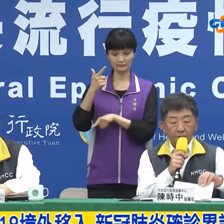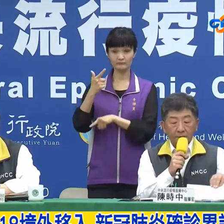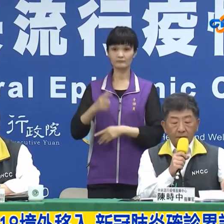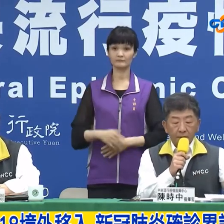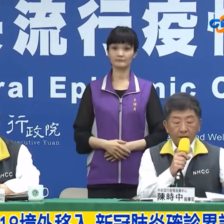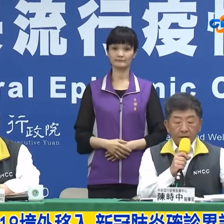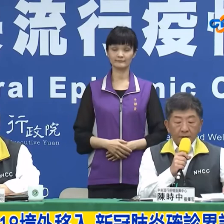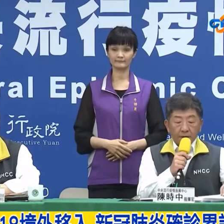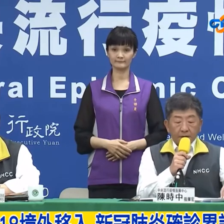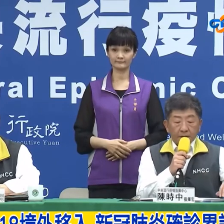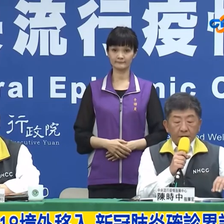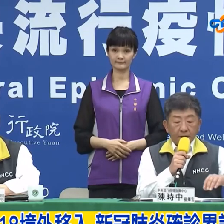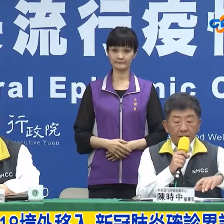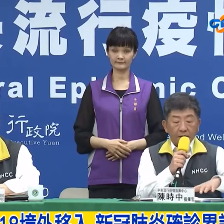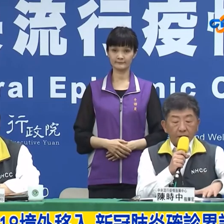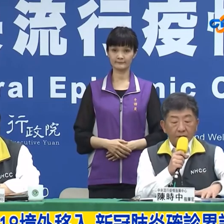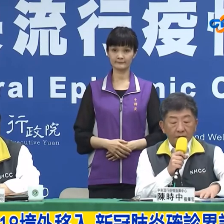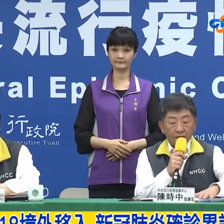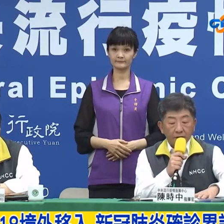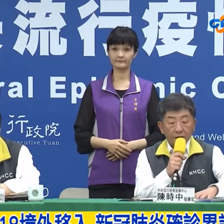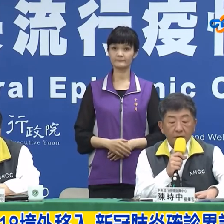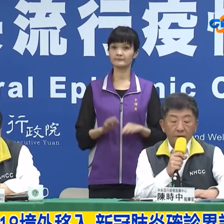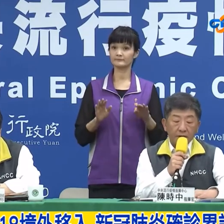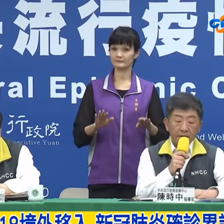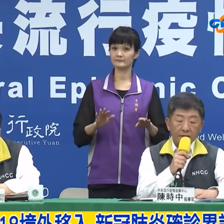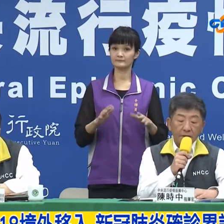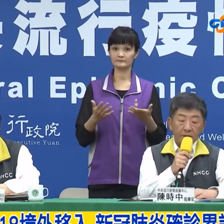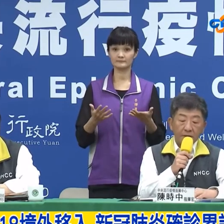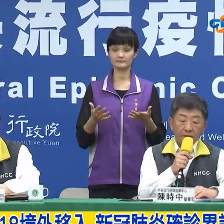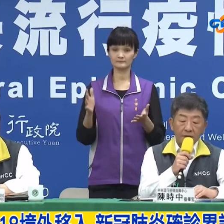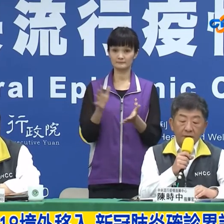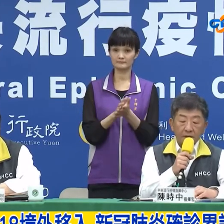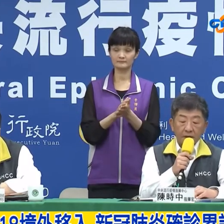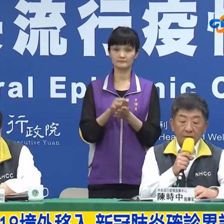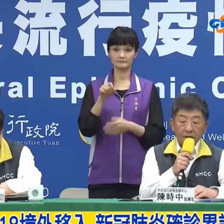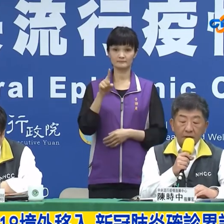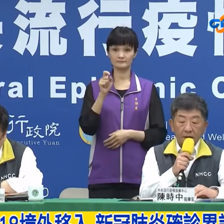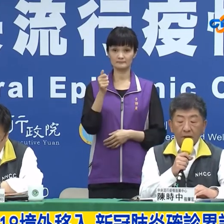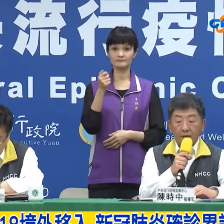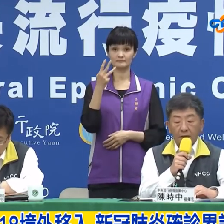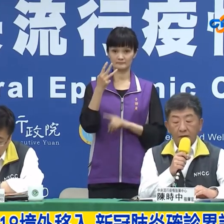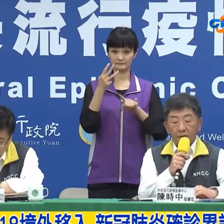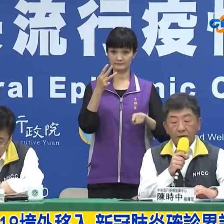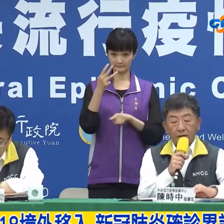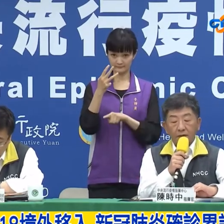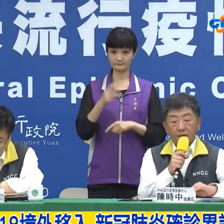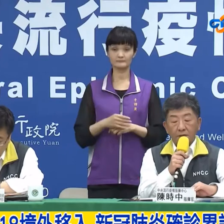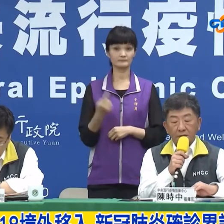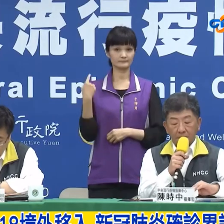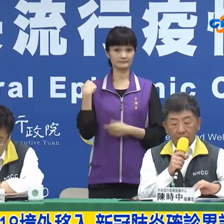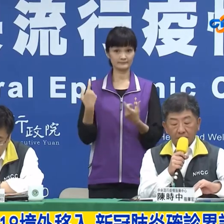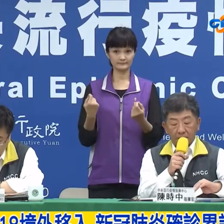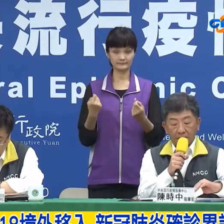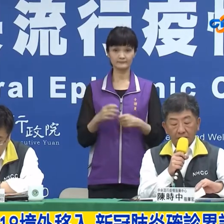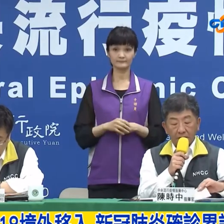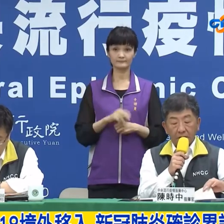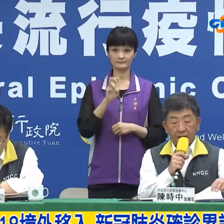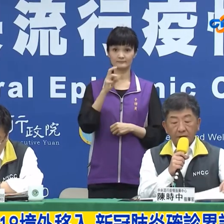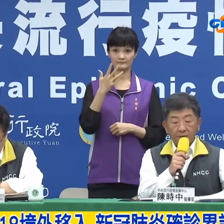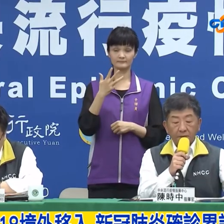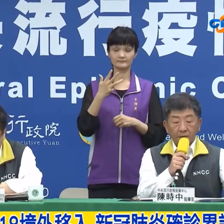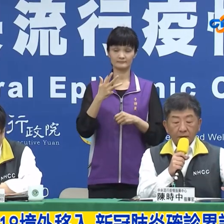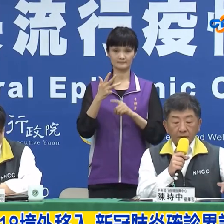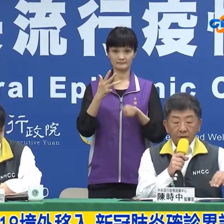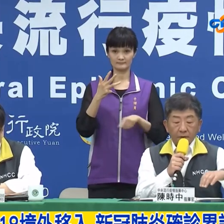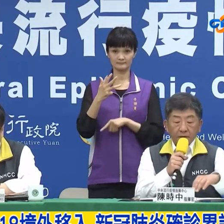情况。那我们现在今天总共累计了153名的病例哈，那跟昨天一样，我们28名解隔